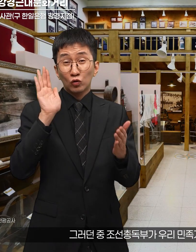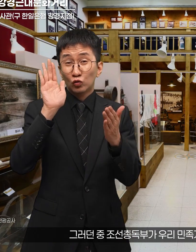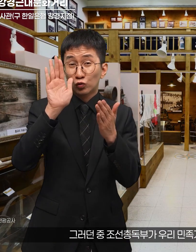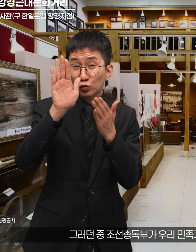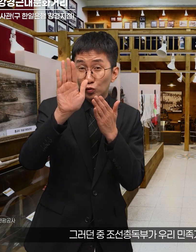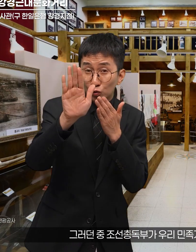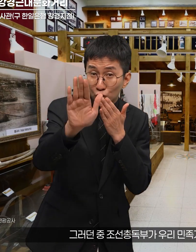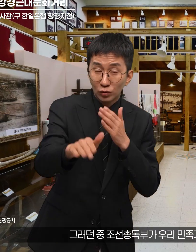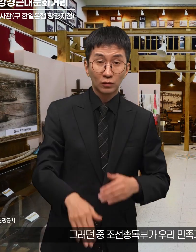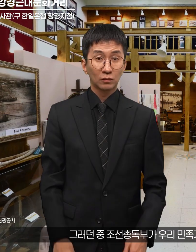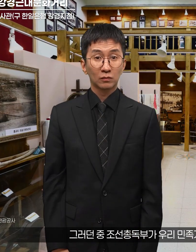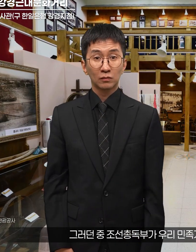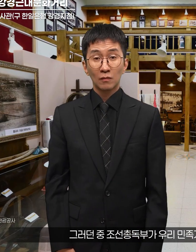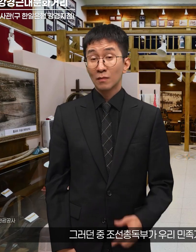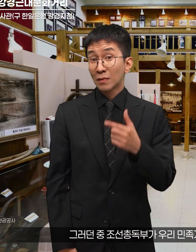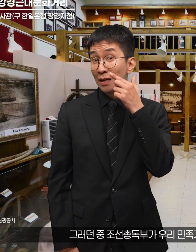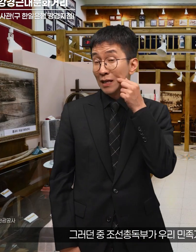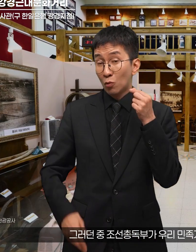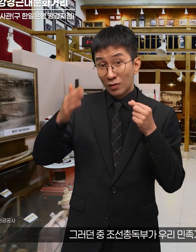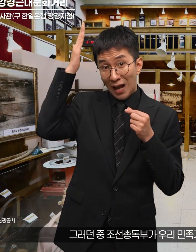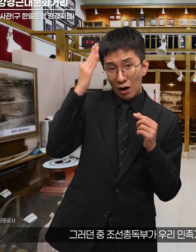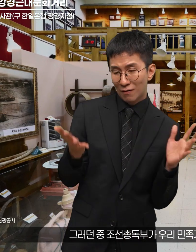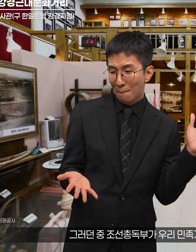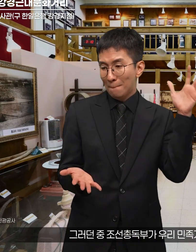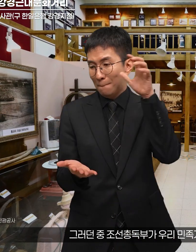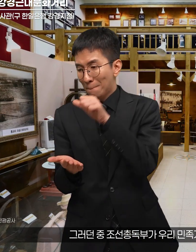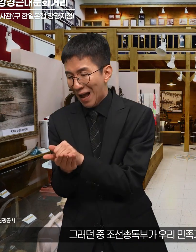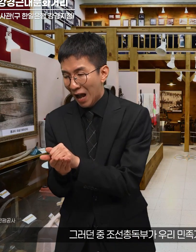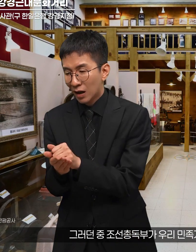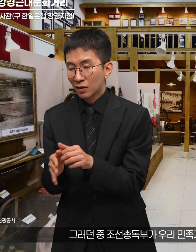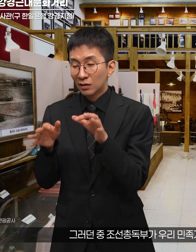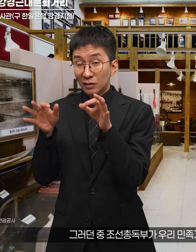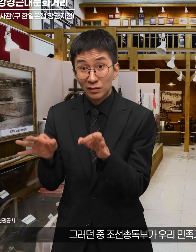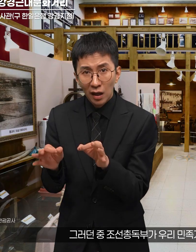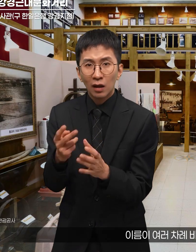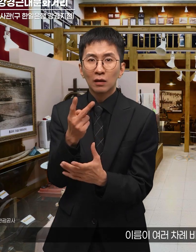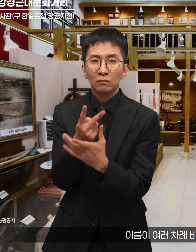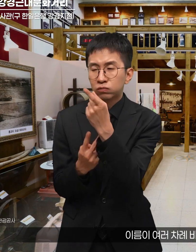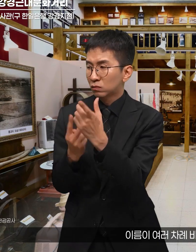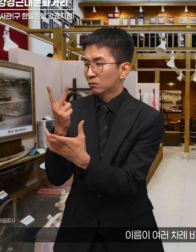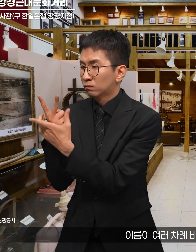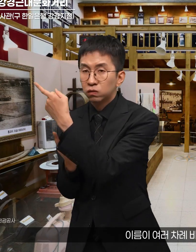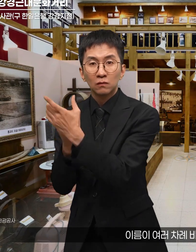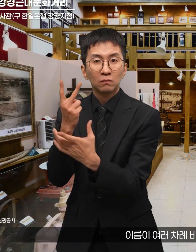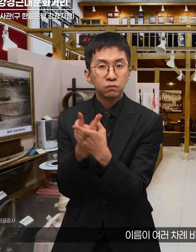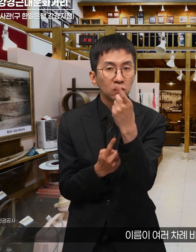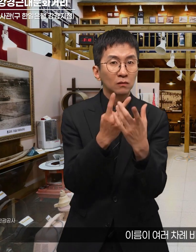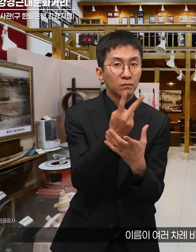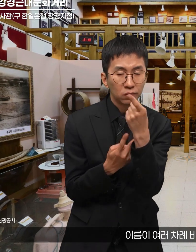중 조선총독부가 우리 민족 계열의 은행을 통폐합하면서 이름이 여러 차례 바뀌게